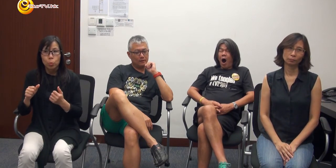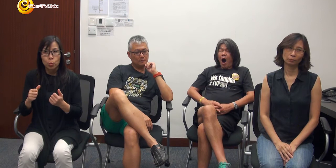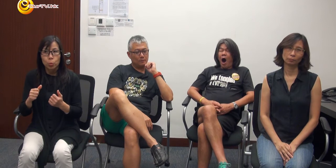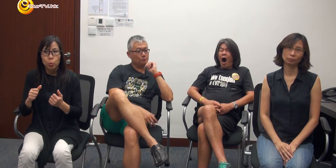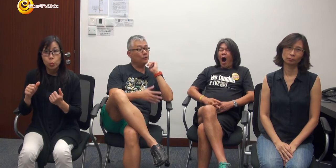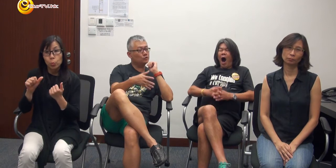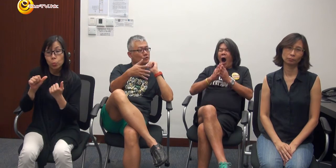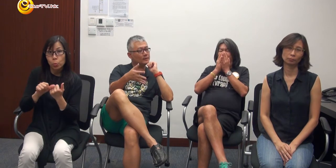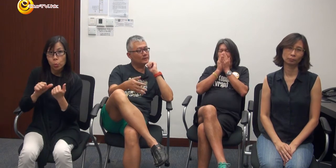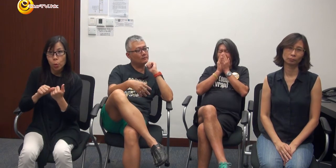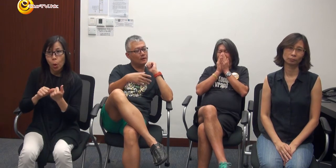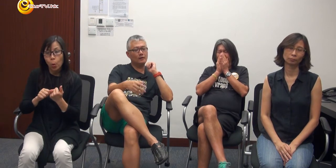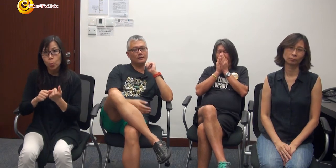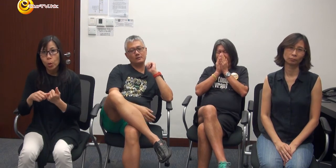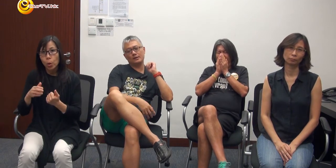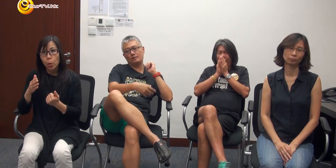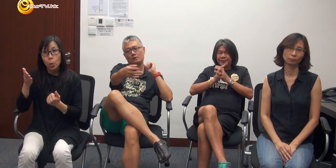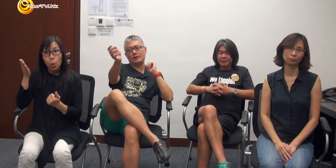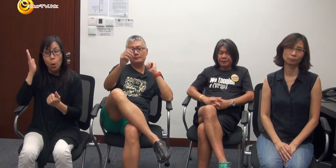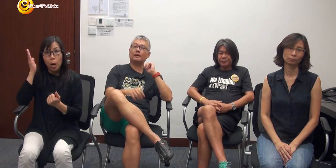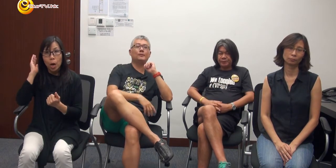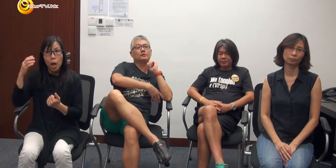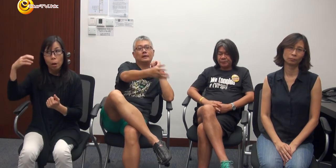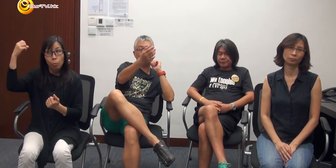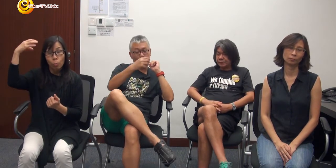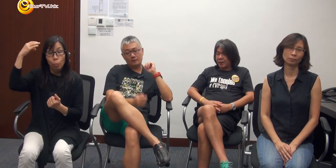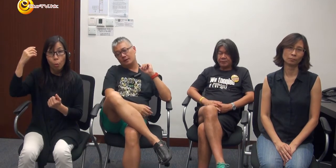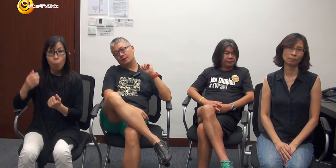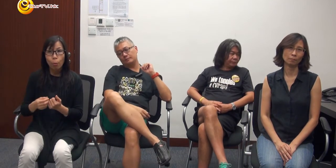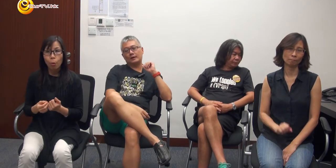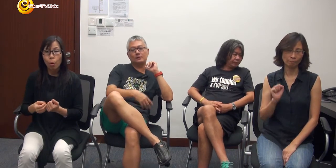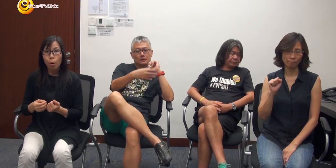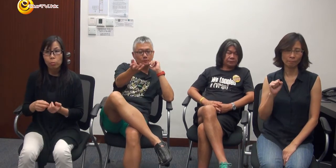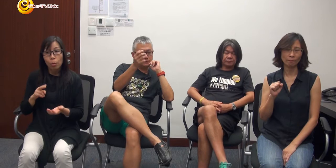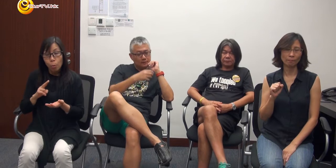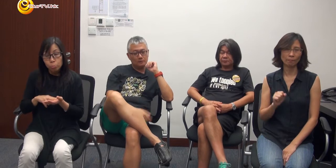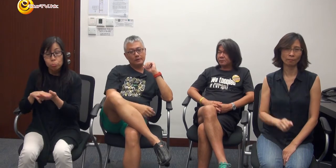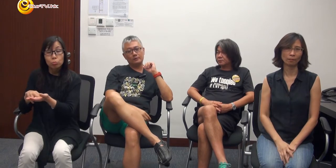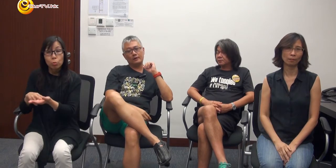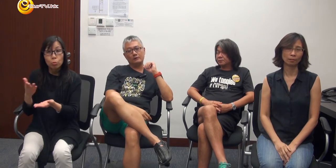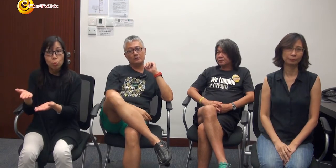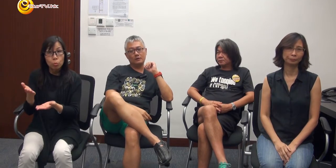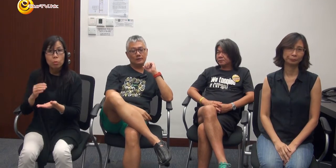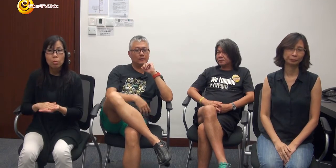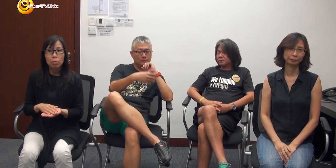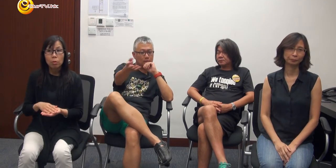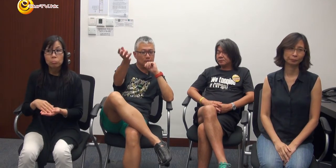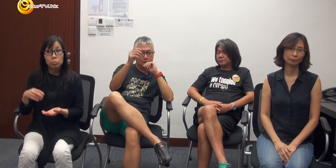個背書啦，即係話哦，你張德江話 OK 嘛，我咪信你咯。咁但係張德江本身亦都因住嚟喎，你玩下所有人振